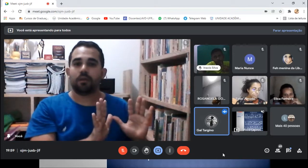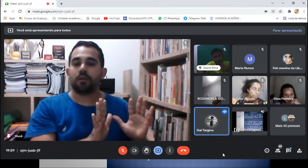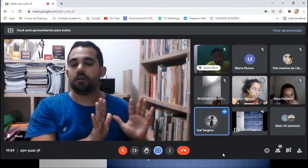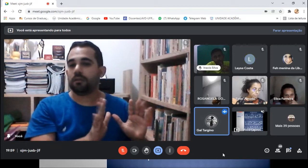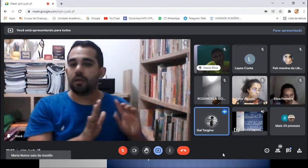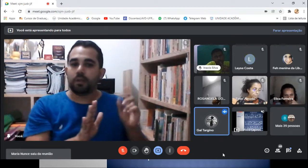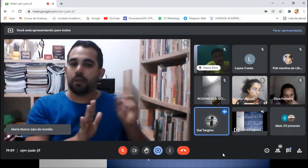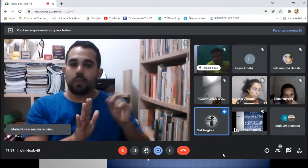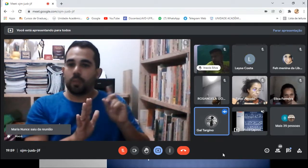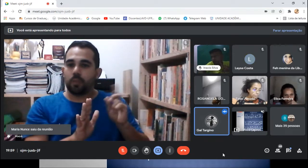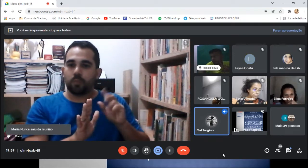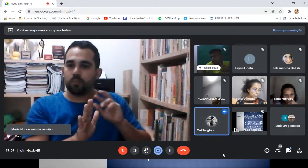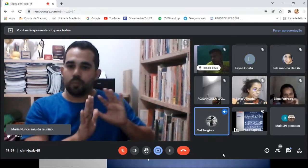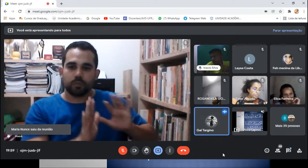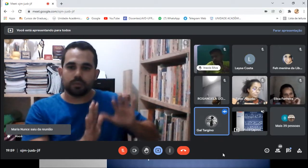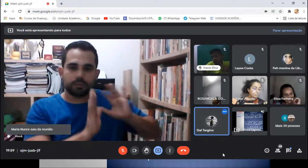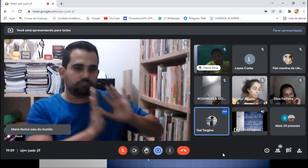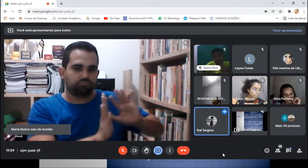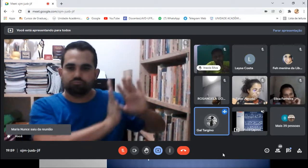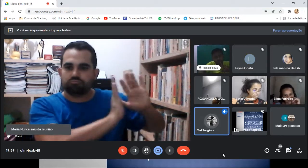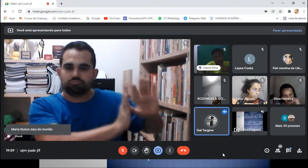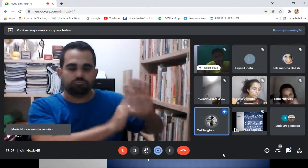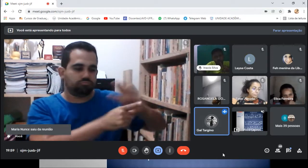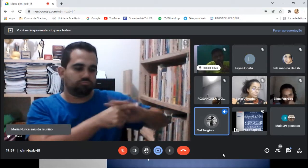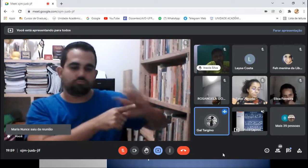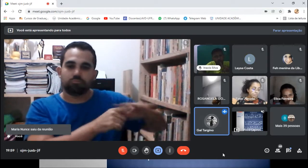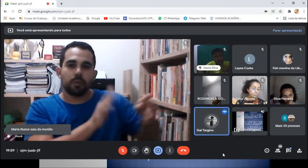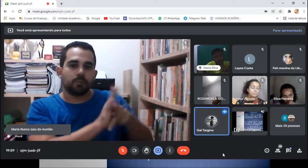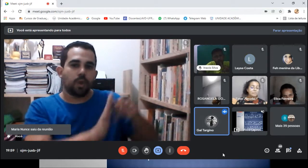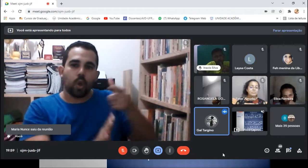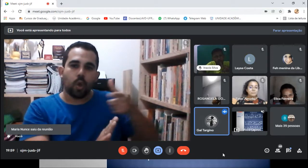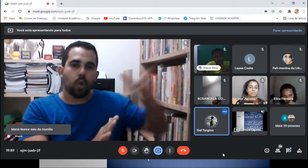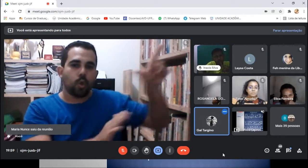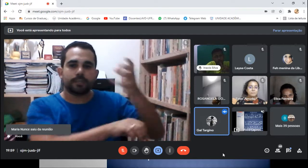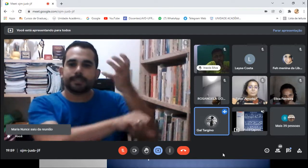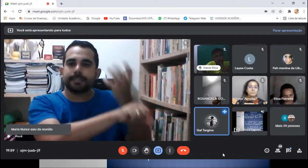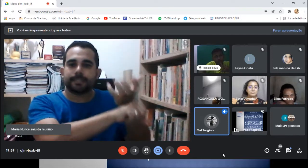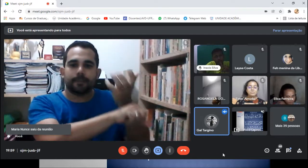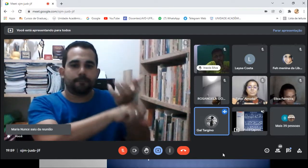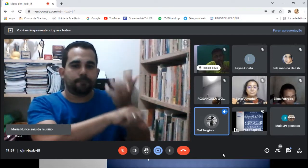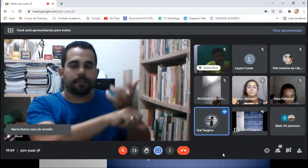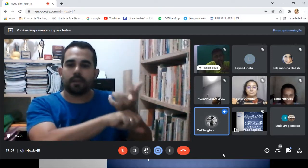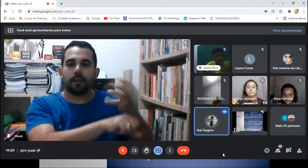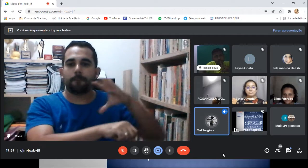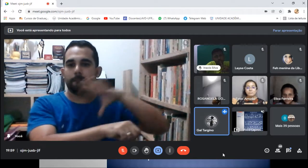muito detalhada, né? Mas aqui na nossa disciplina, nós não vamos estudar de